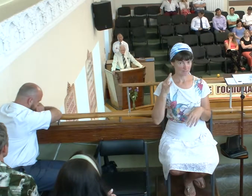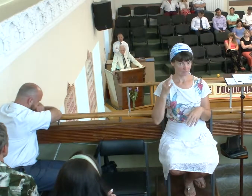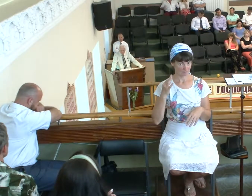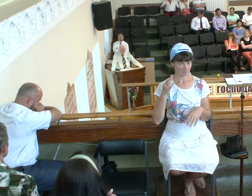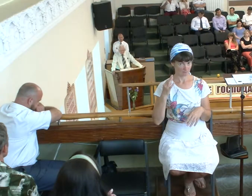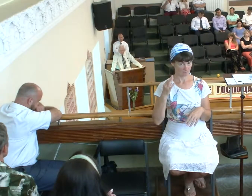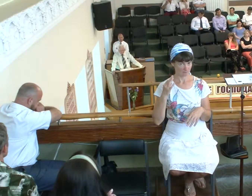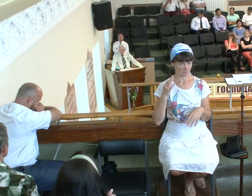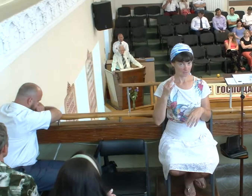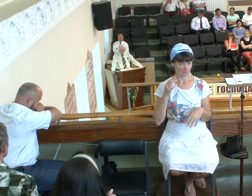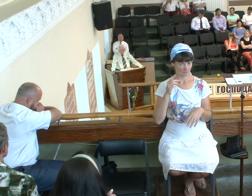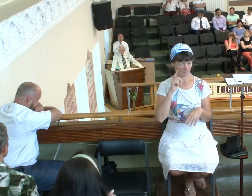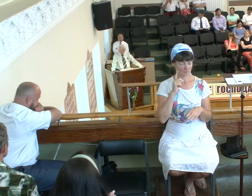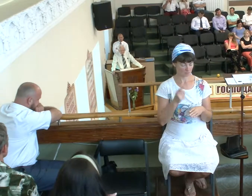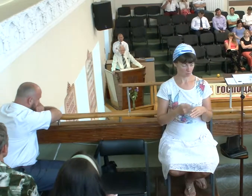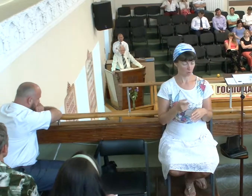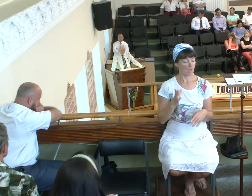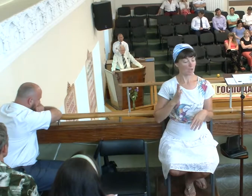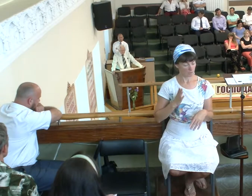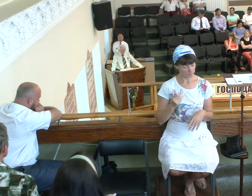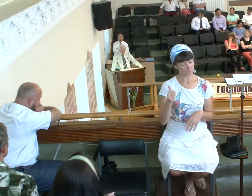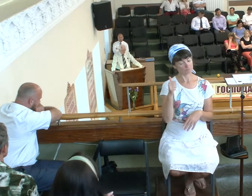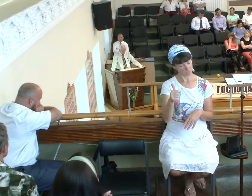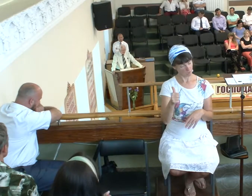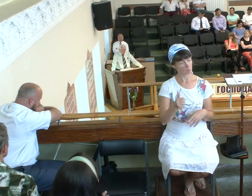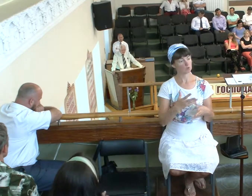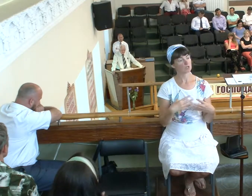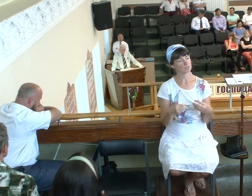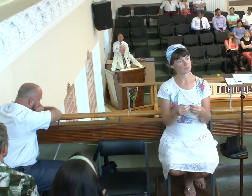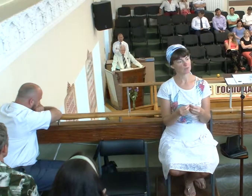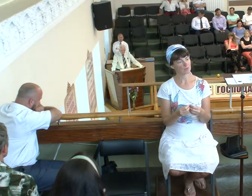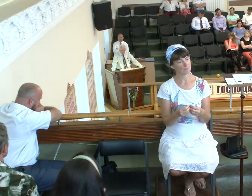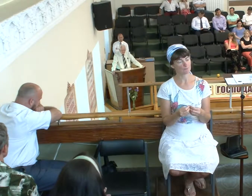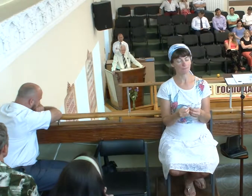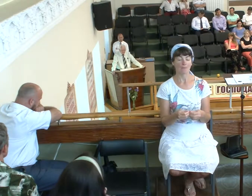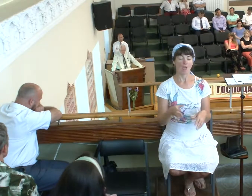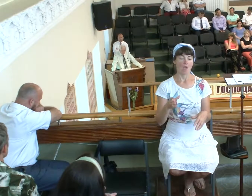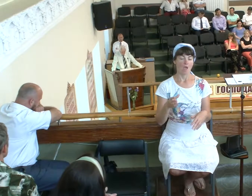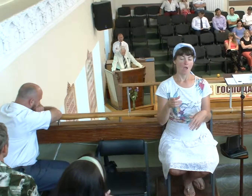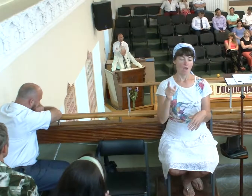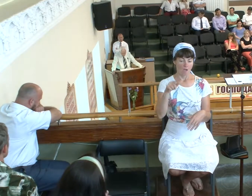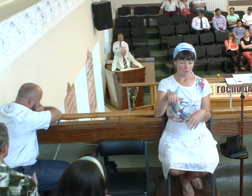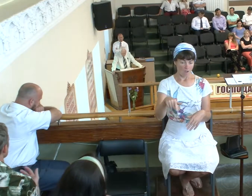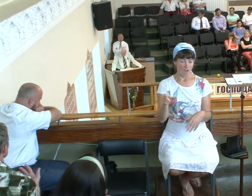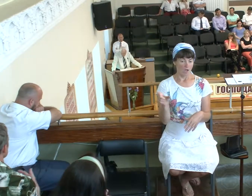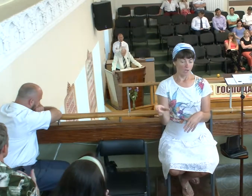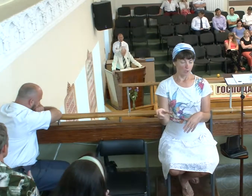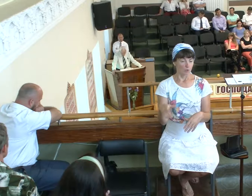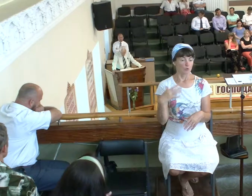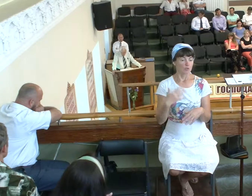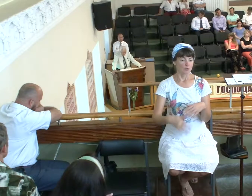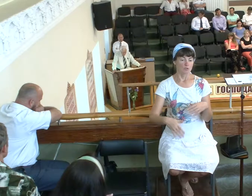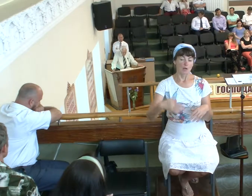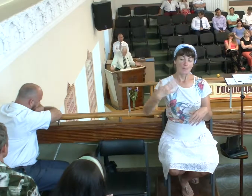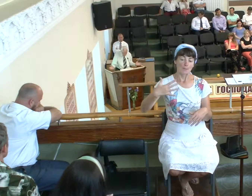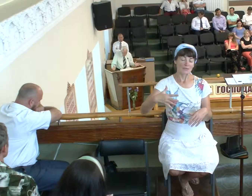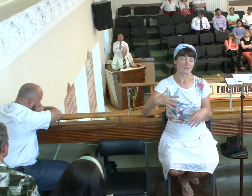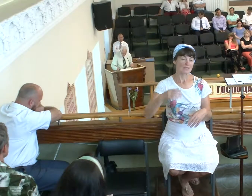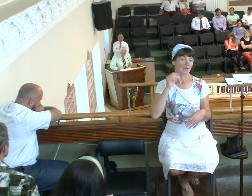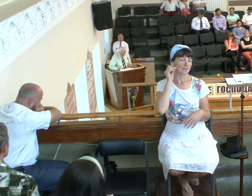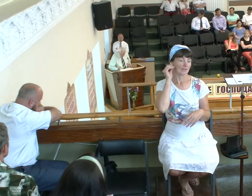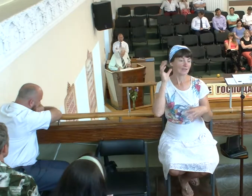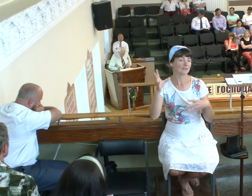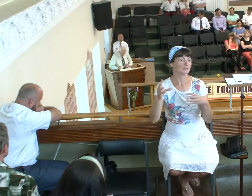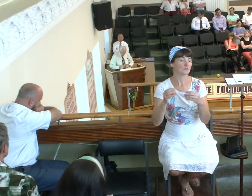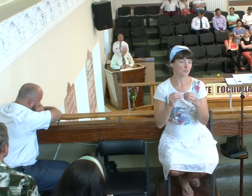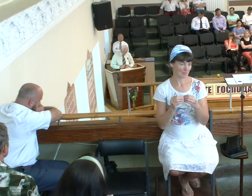и были в хорошей семье. 50 лет семейной жизни. Когда я мужа спросил, обижал ли он